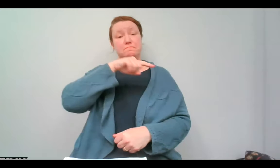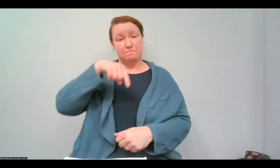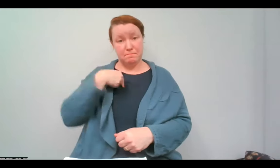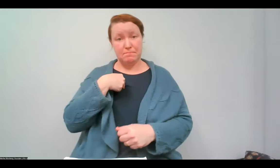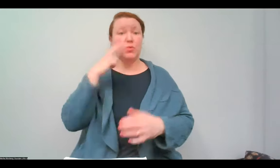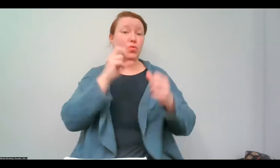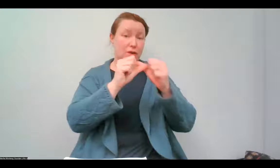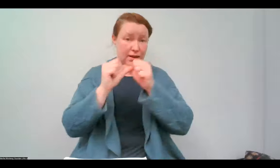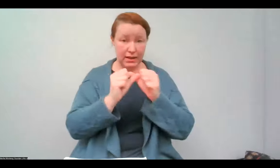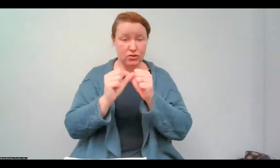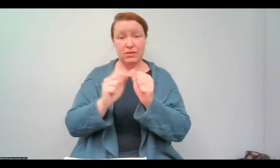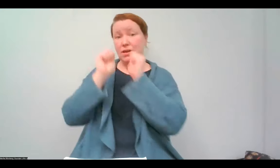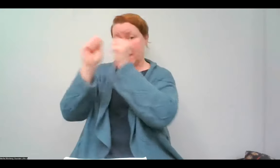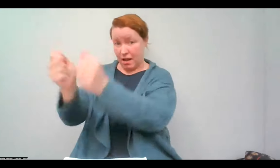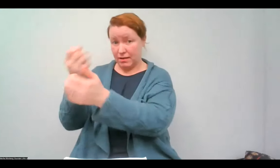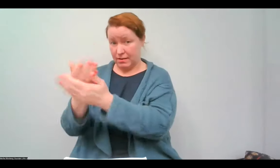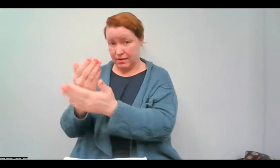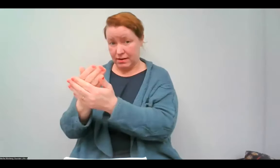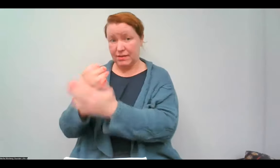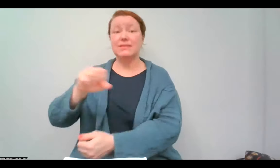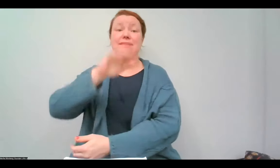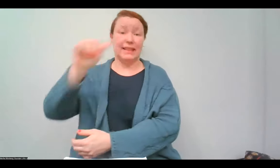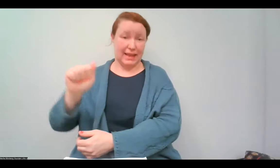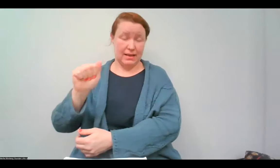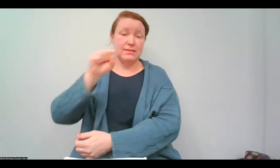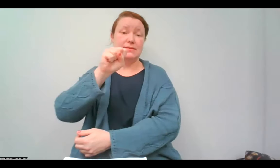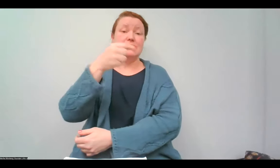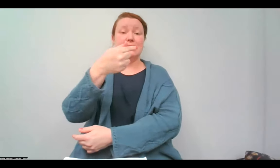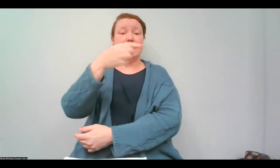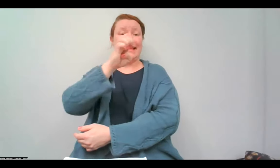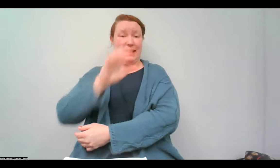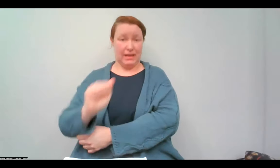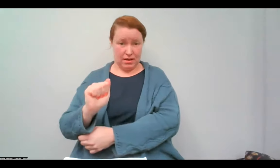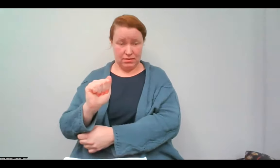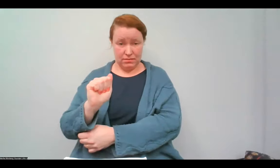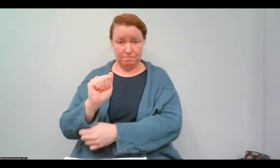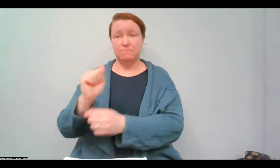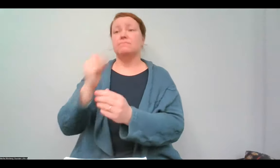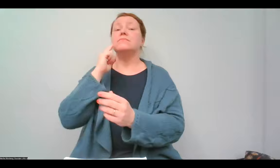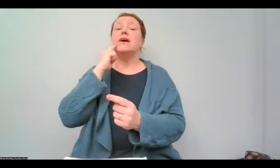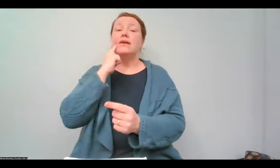No, minä voin vastata. Eli Kuureen liitossahan on haettu rahaa STEAlta.